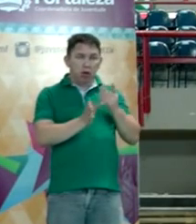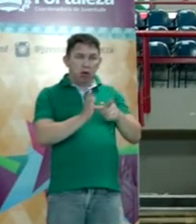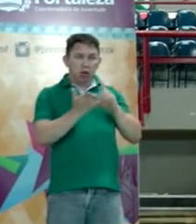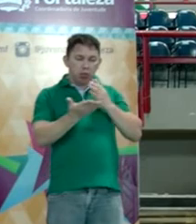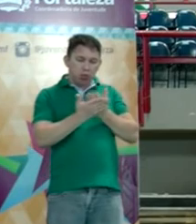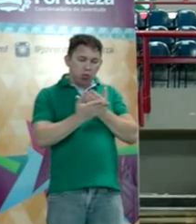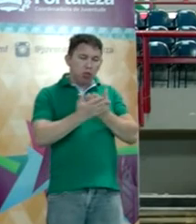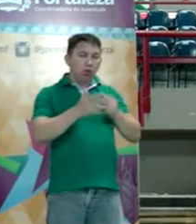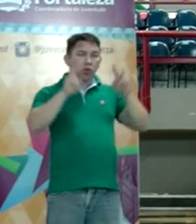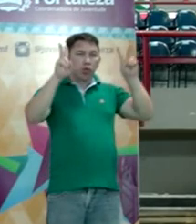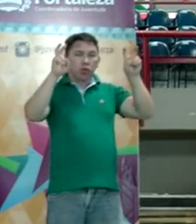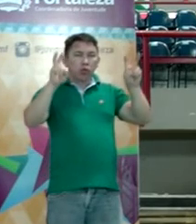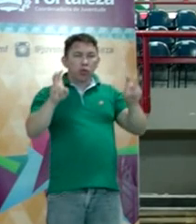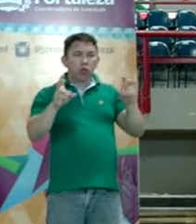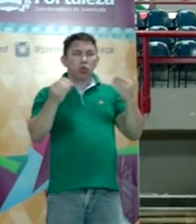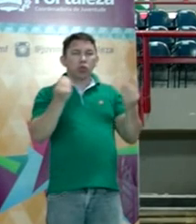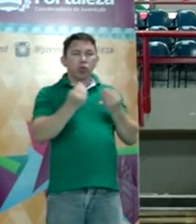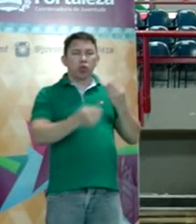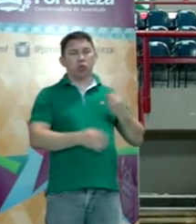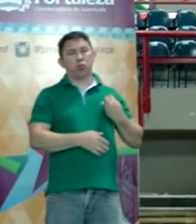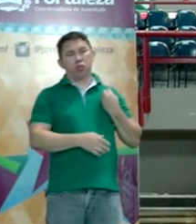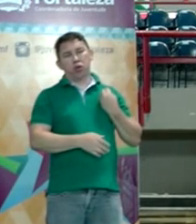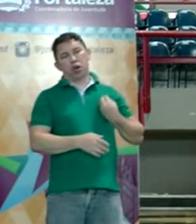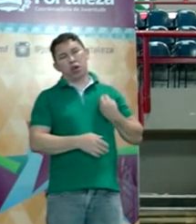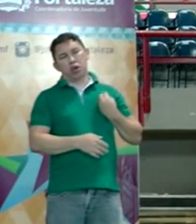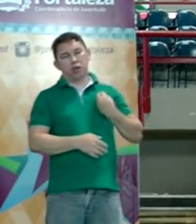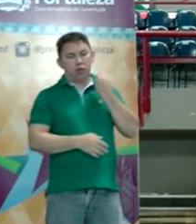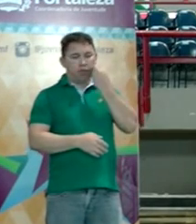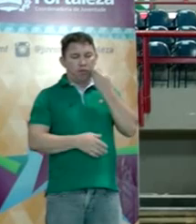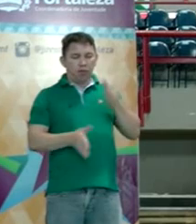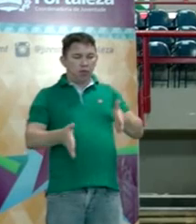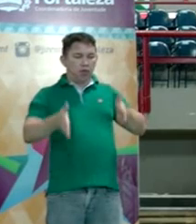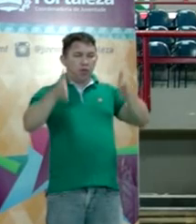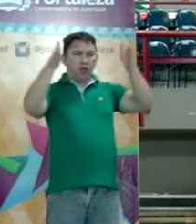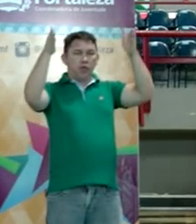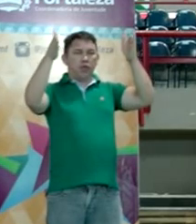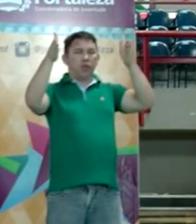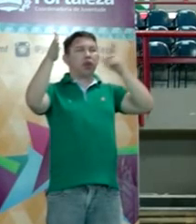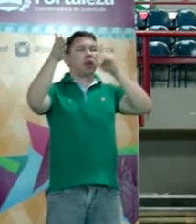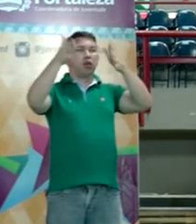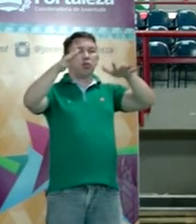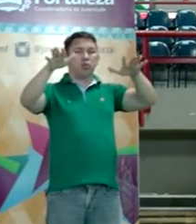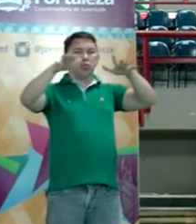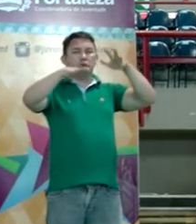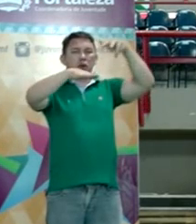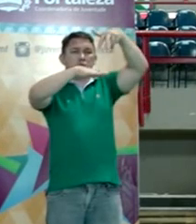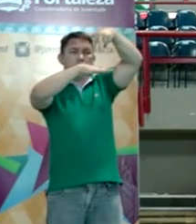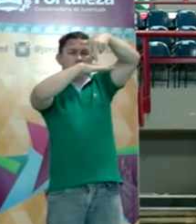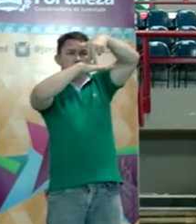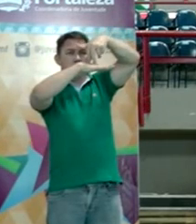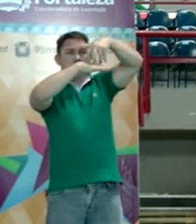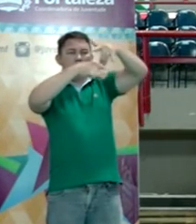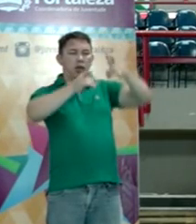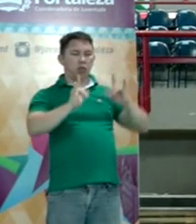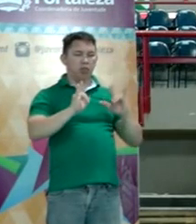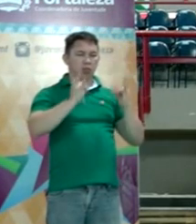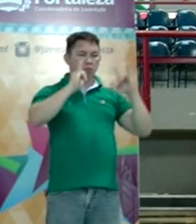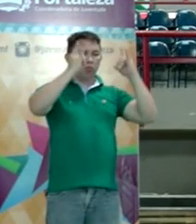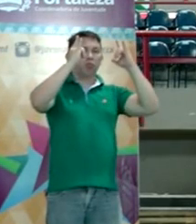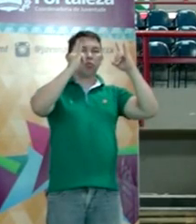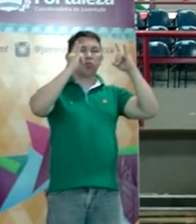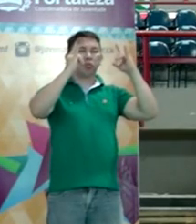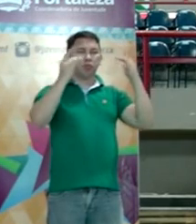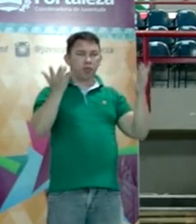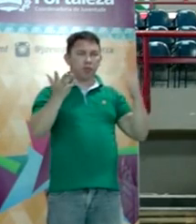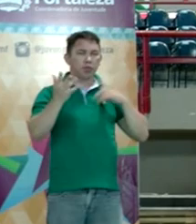estuda sobre o que é viver numa plataforma, como o que é viver numa área de petróleo continental. Ambas são muito perigosas. É aquela velha